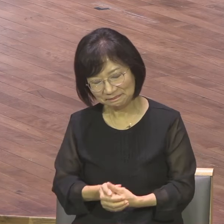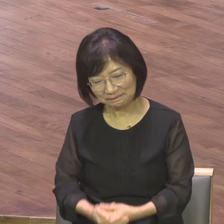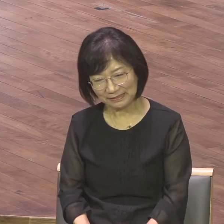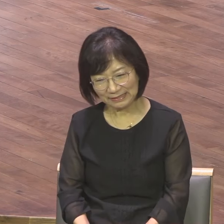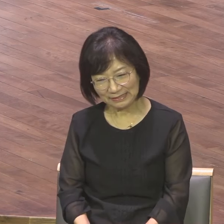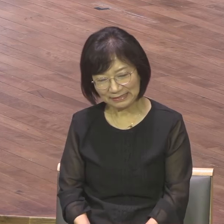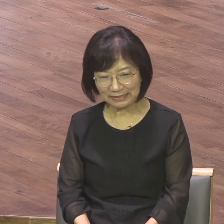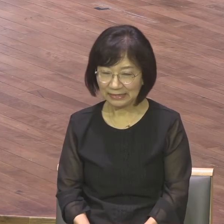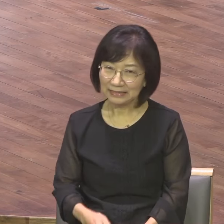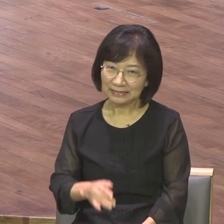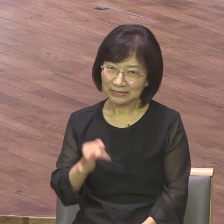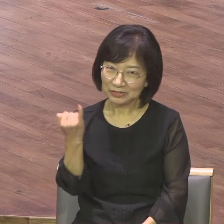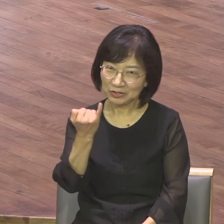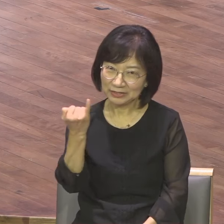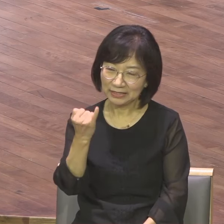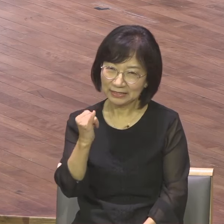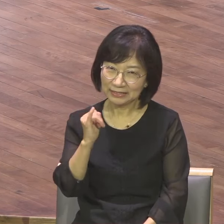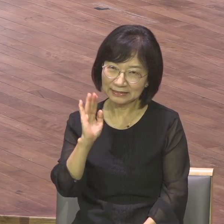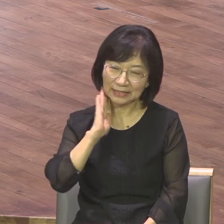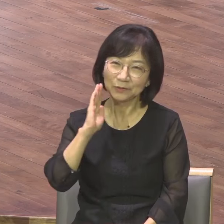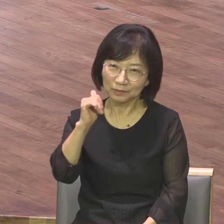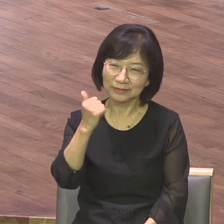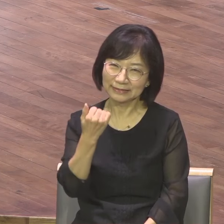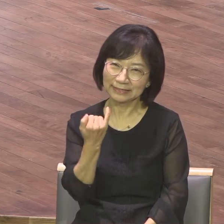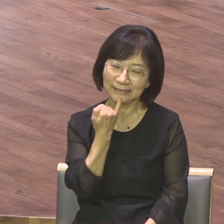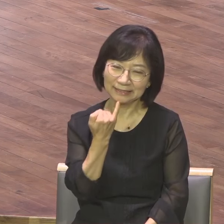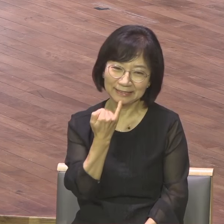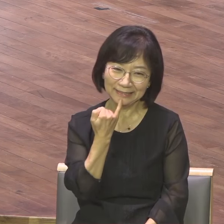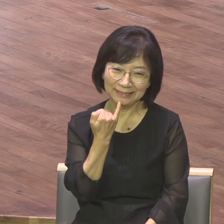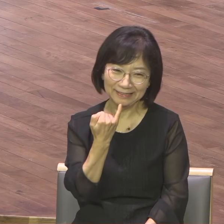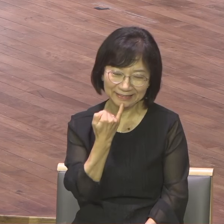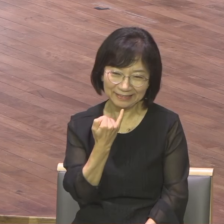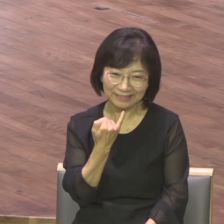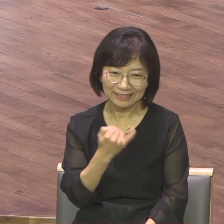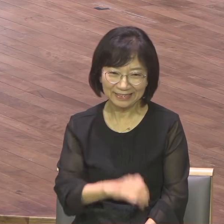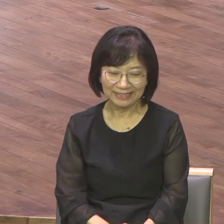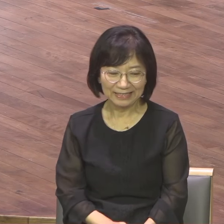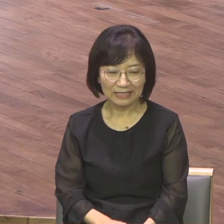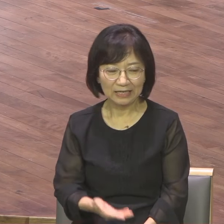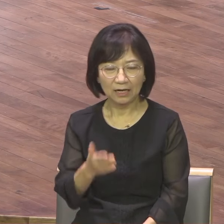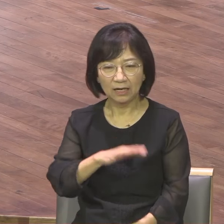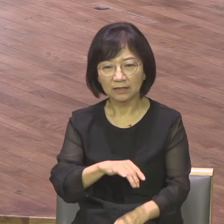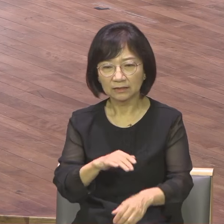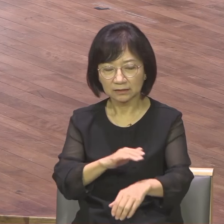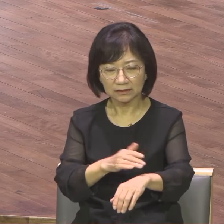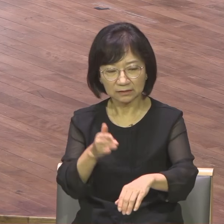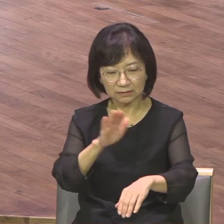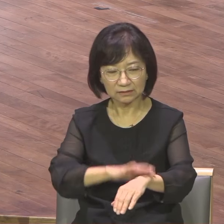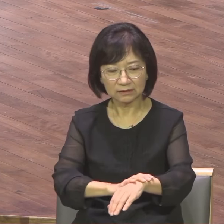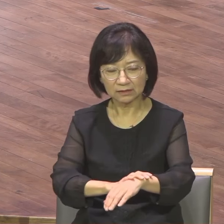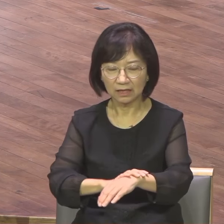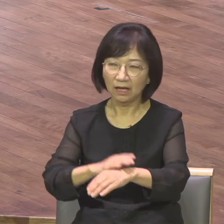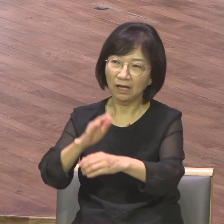이런 게 다 사실 안 좋은 건데 나 반대하고 싶은데 공화당만 하나님을 인정해.